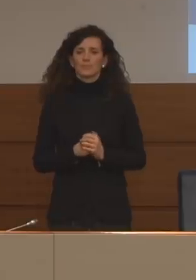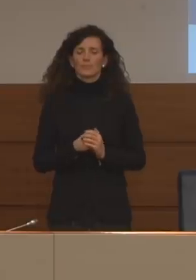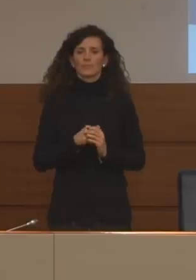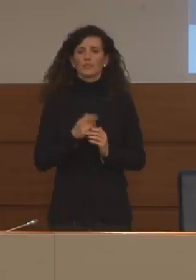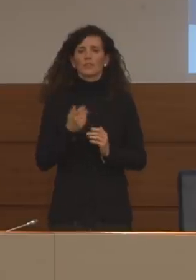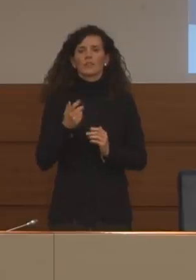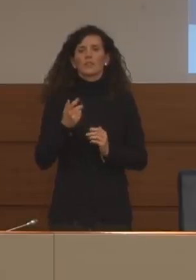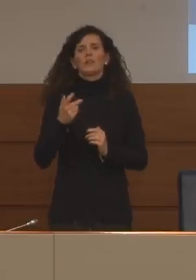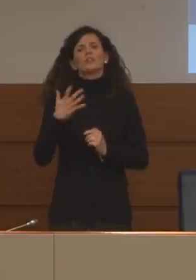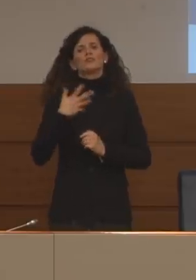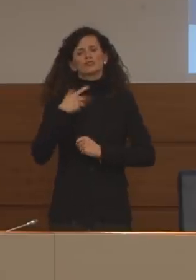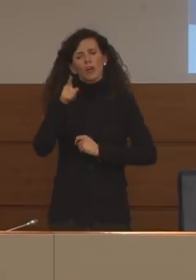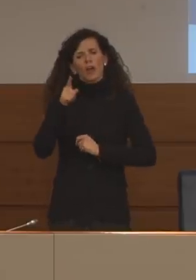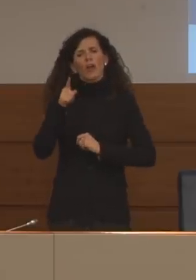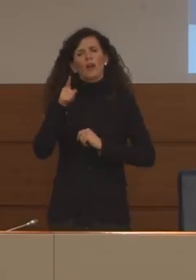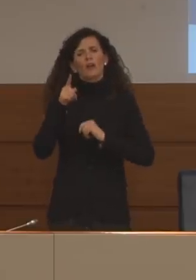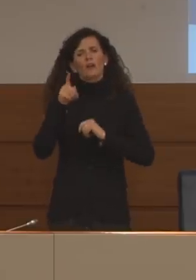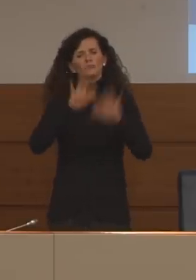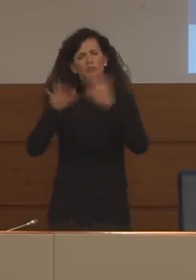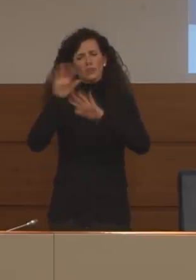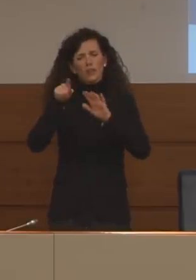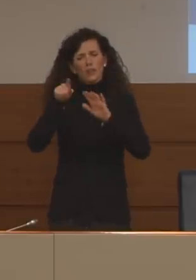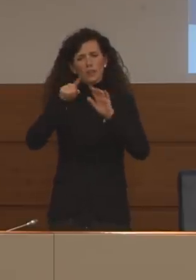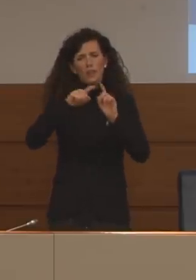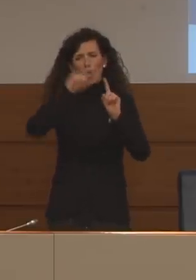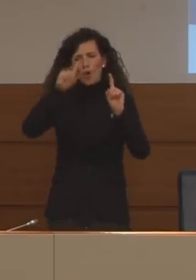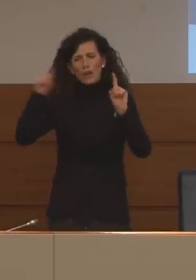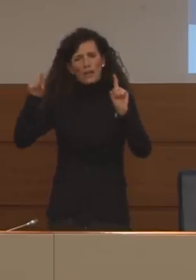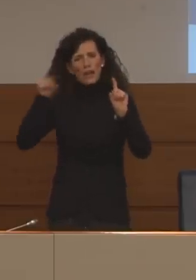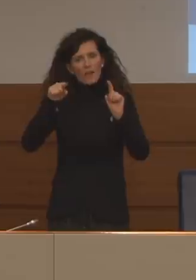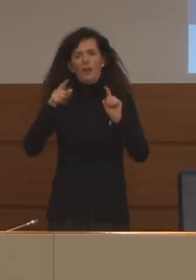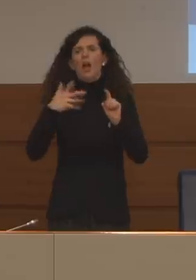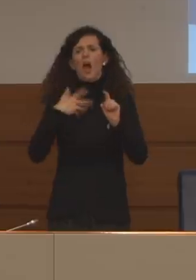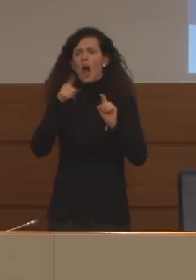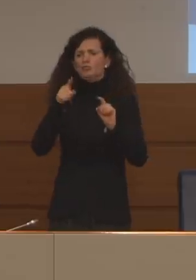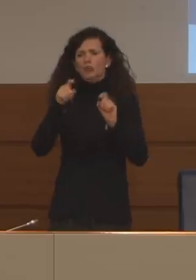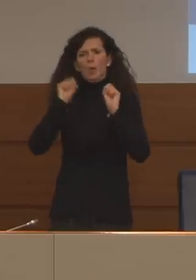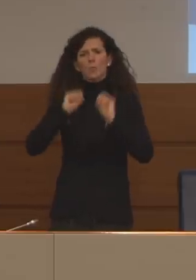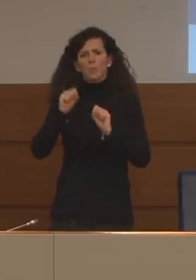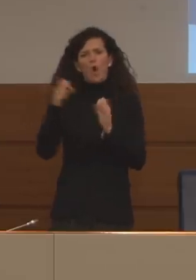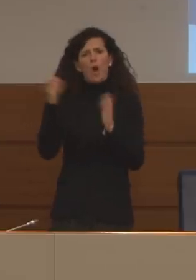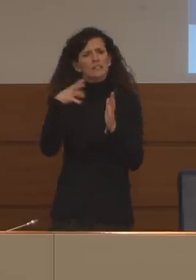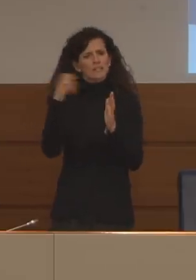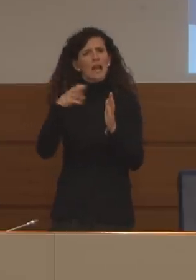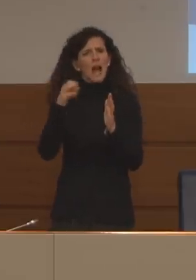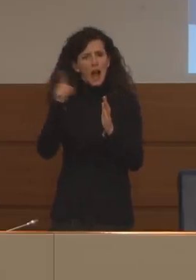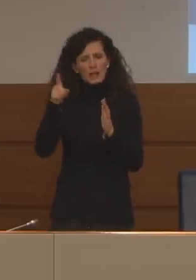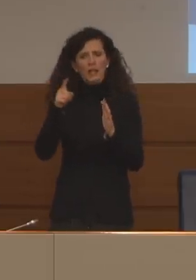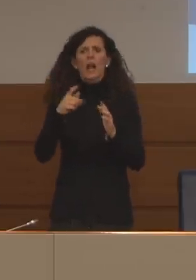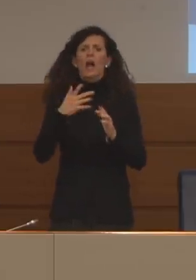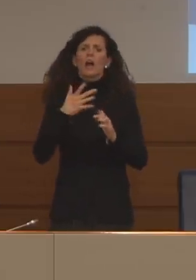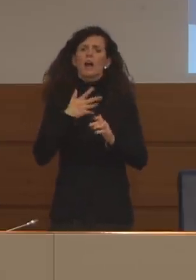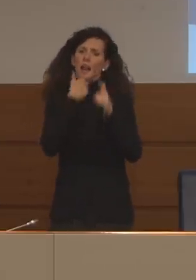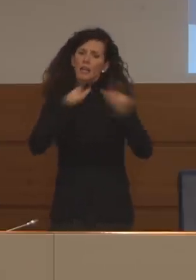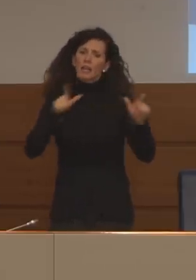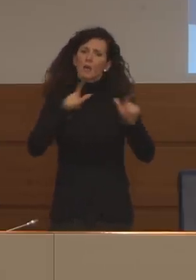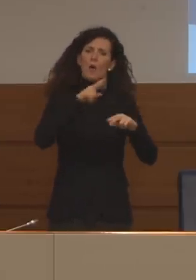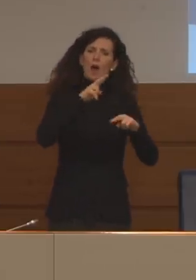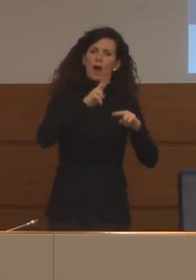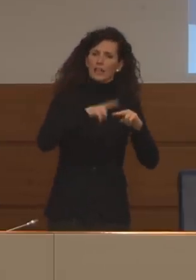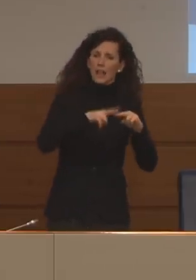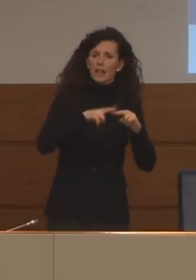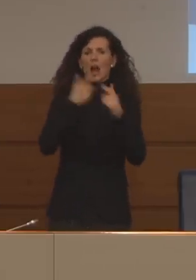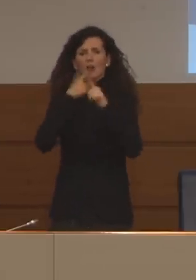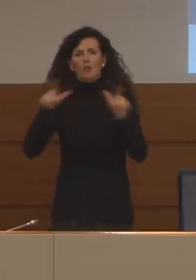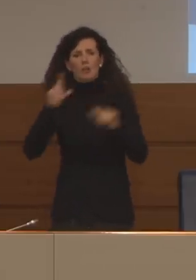ricordo c'è un infografica che viene resa disponibile anche questo è scaricabile è scaricabile in italiano e in inglese in modo che anche i